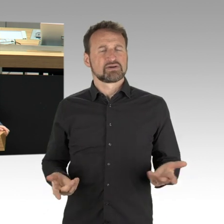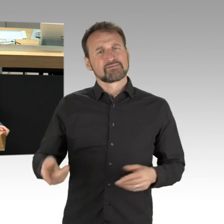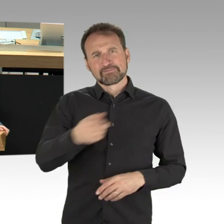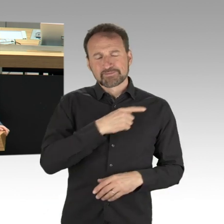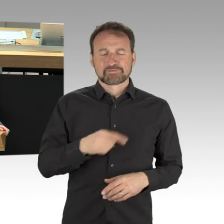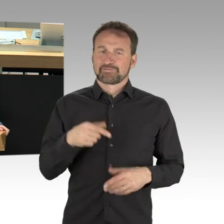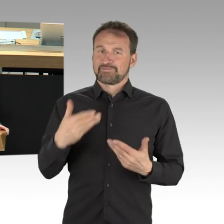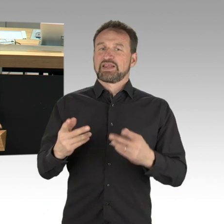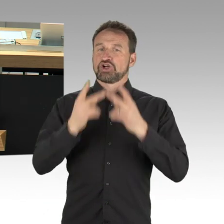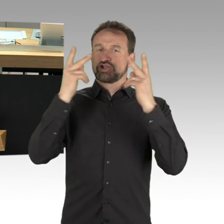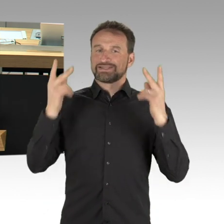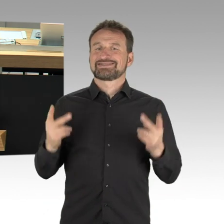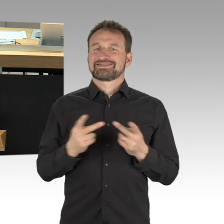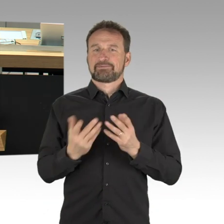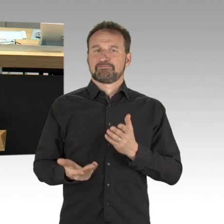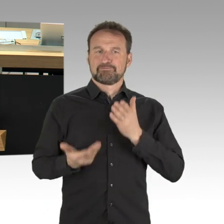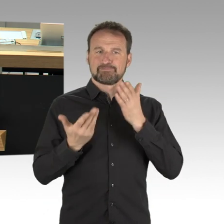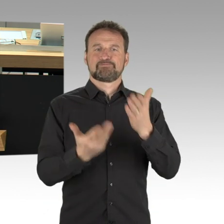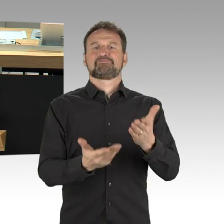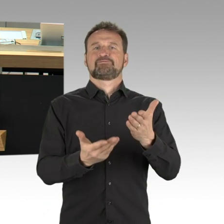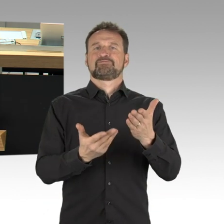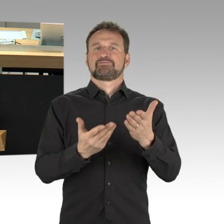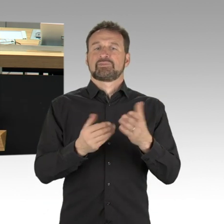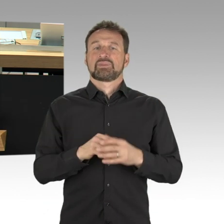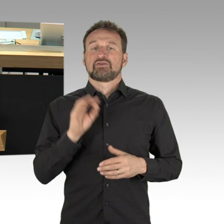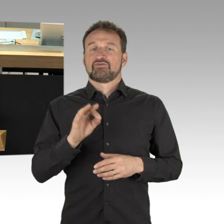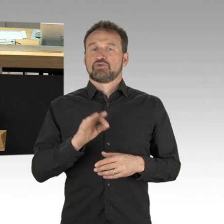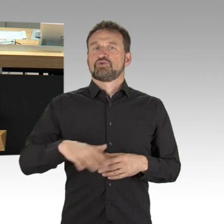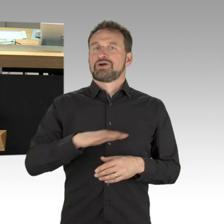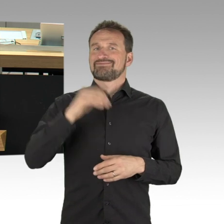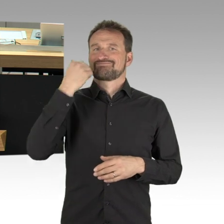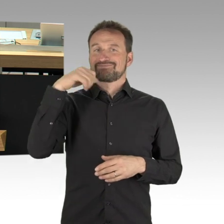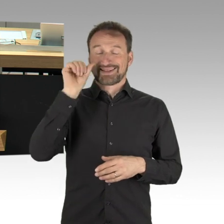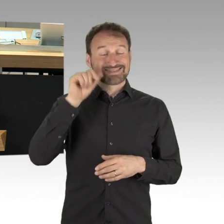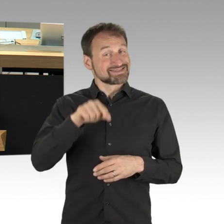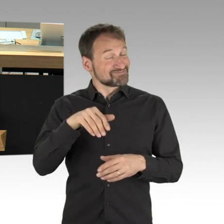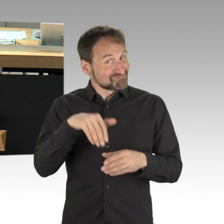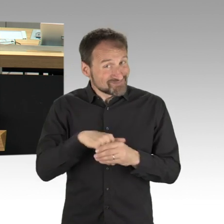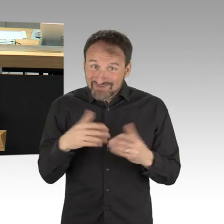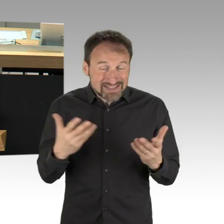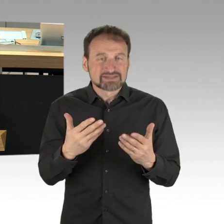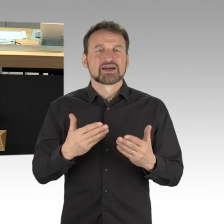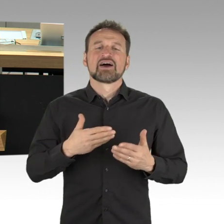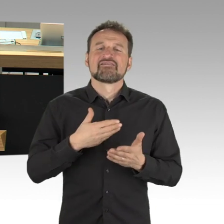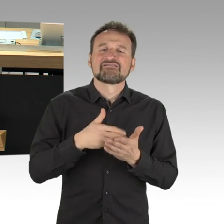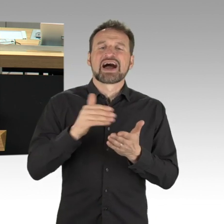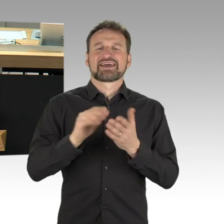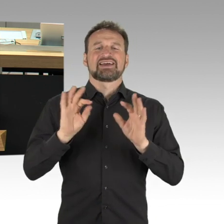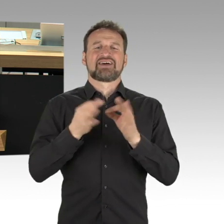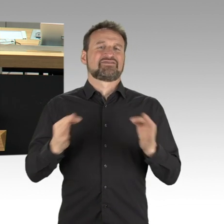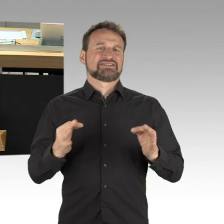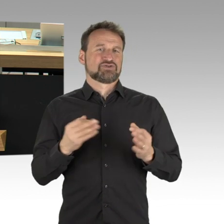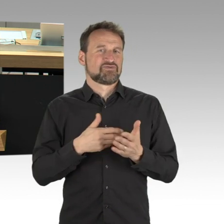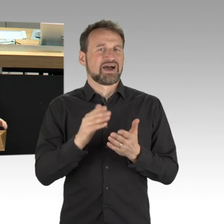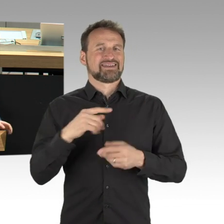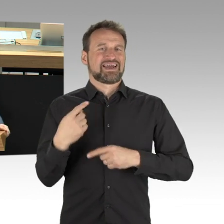einer Qualifizierung dessen, was es bereits schon im Land Berlin gegeben hat. Und eine Formulierung hat mir